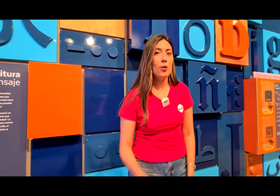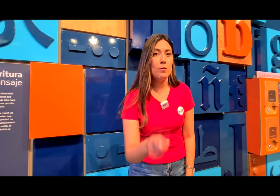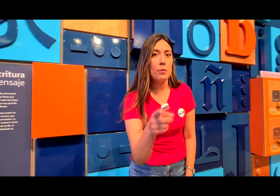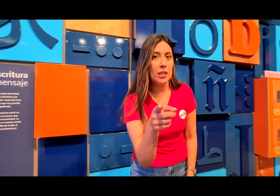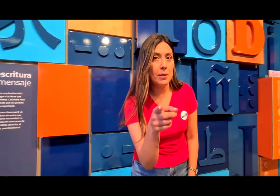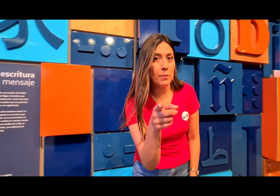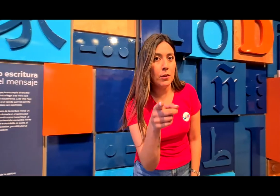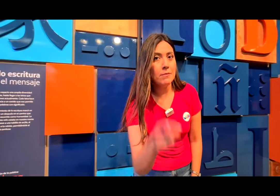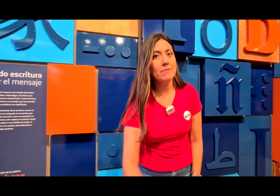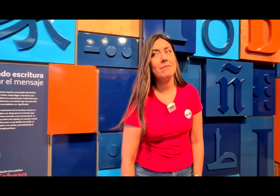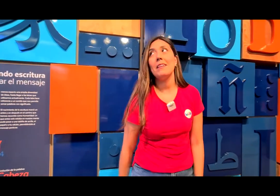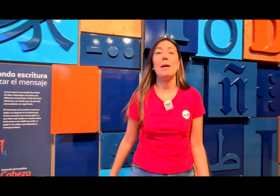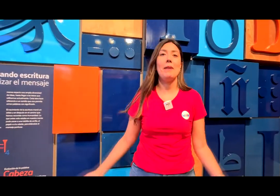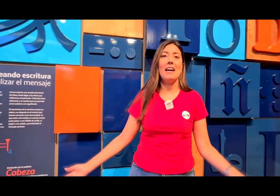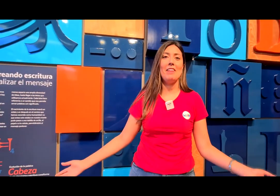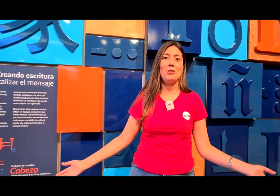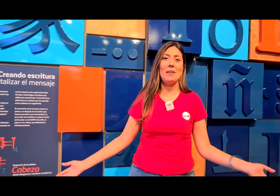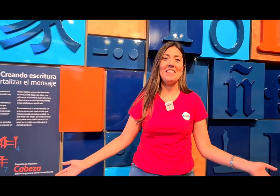como por ejemplo, la palabra twerk.